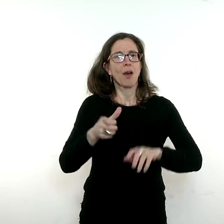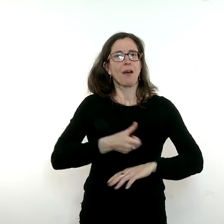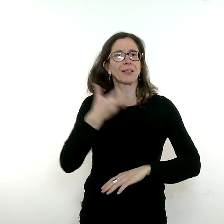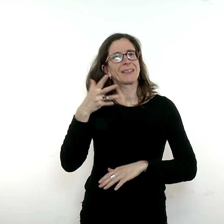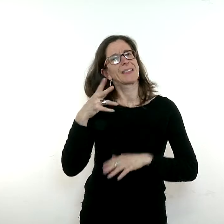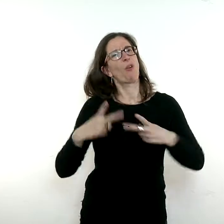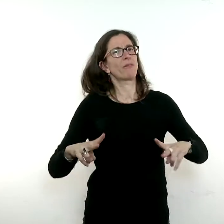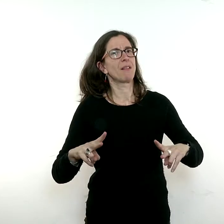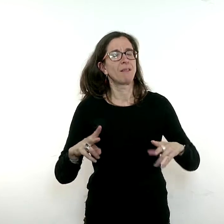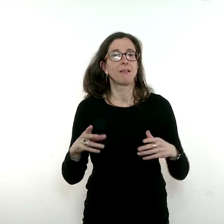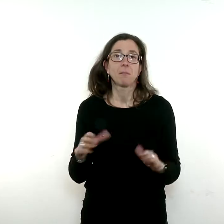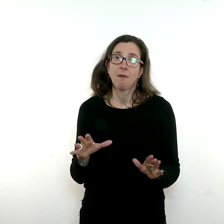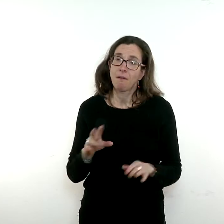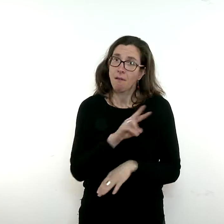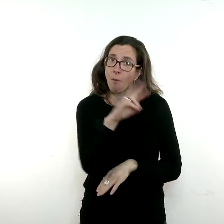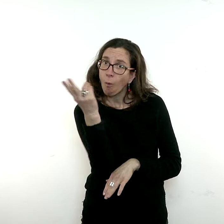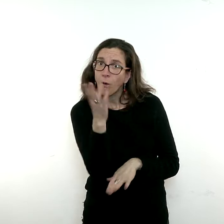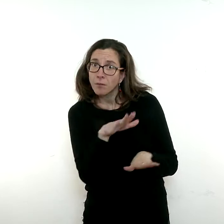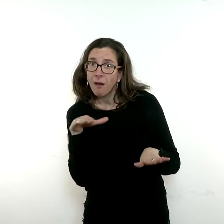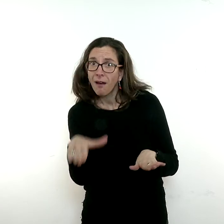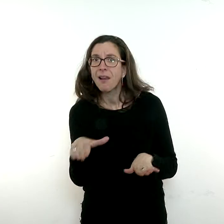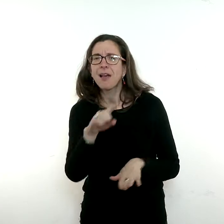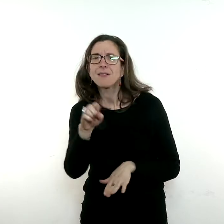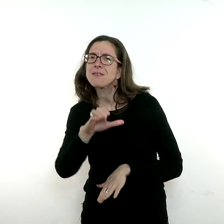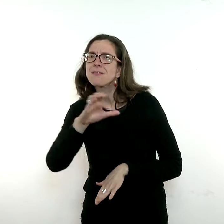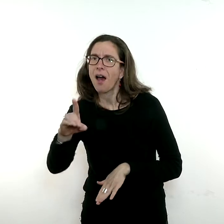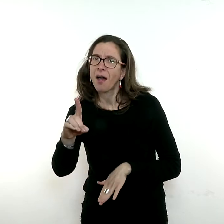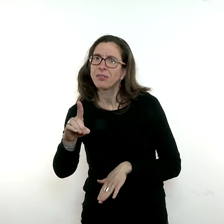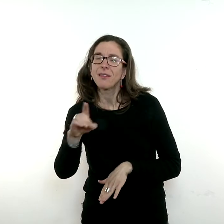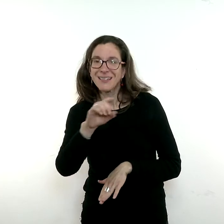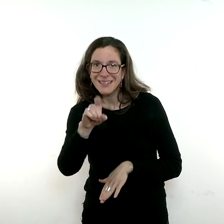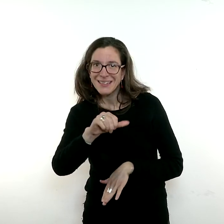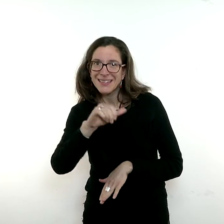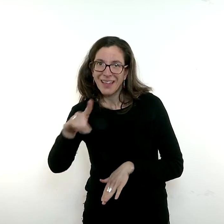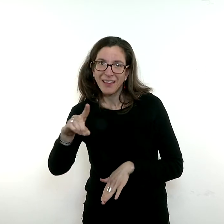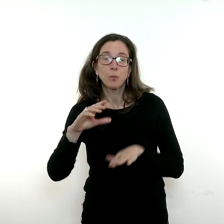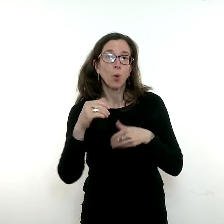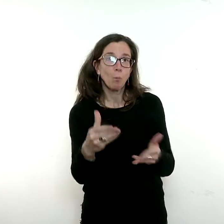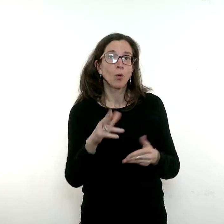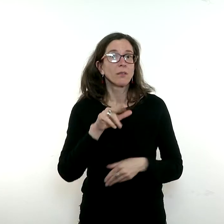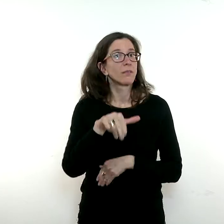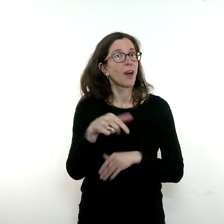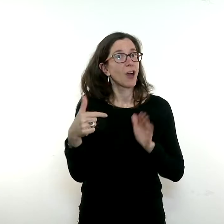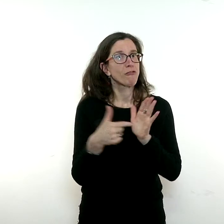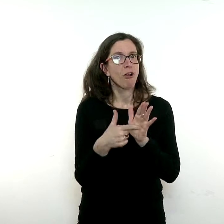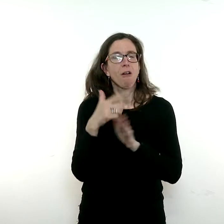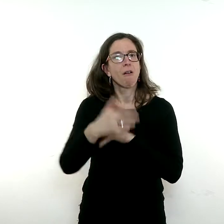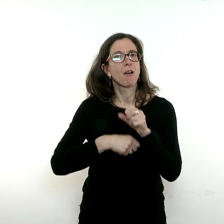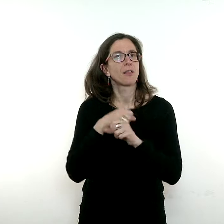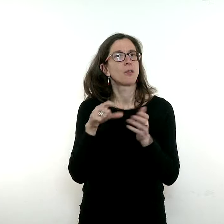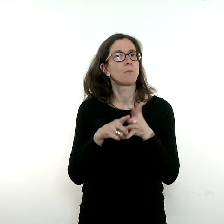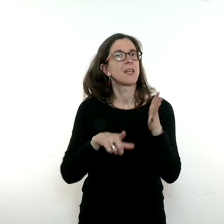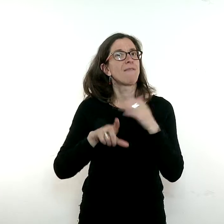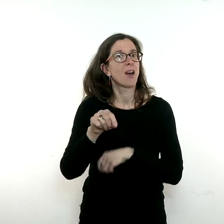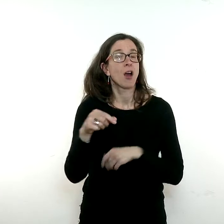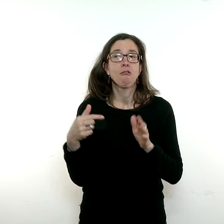si j'ose dire, pour l'année 2020. Elle se fera après ou avant les élections municipales, on ne sait pas encore, mais elle